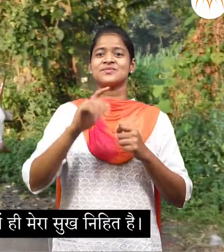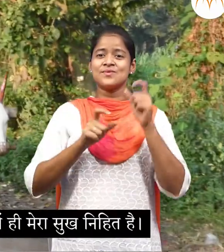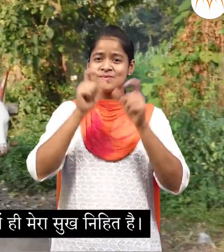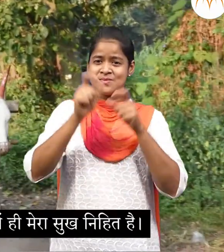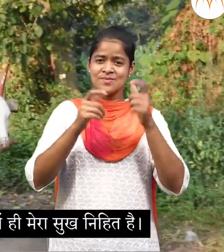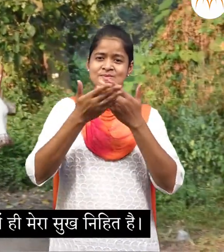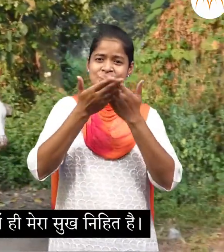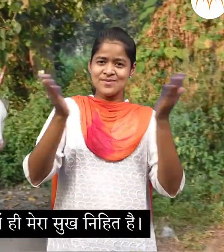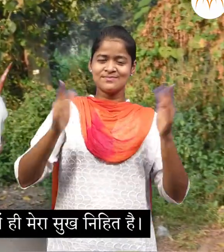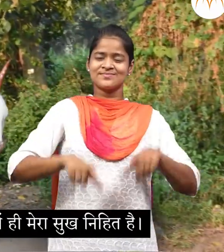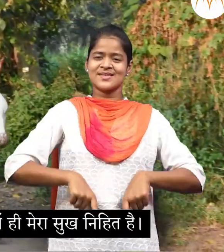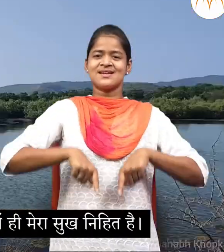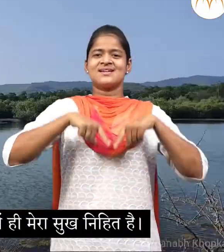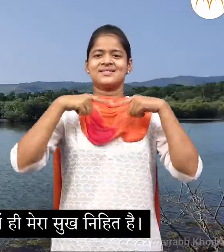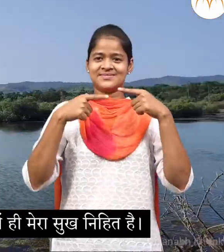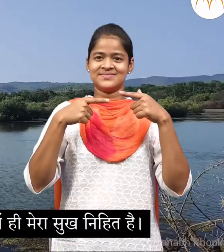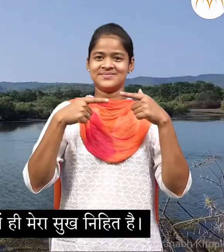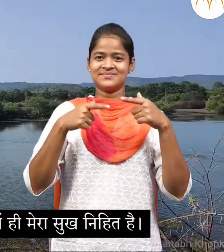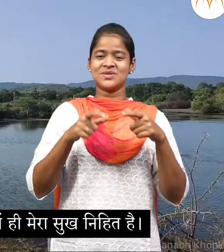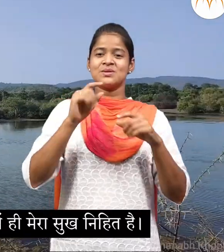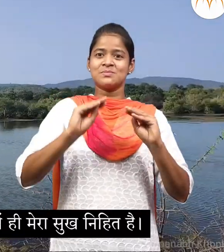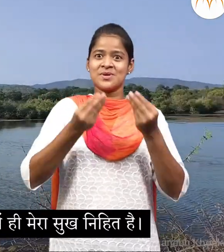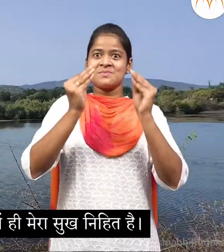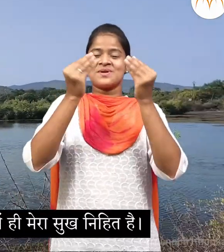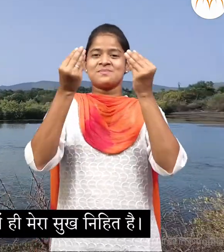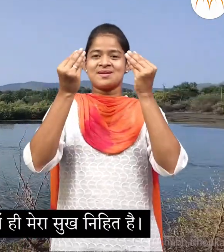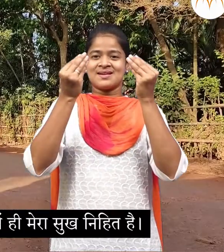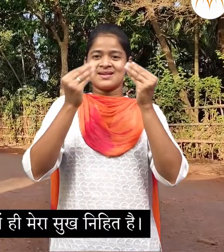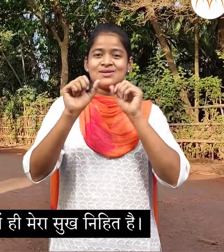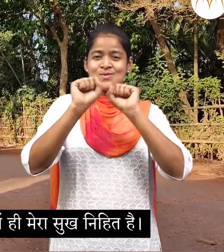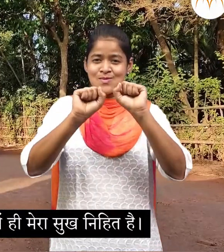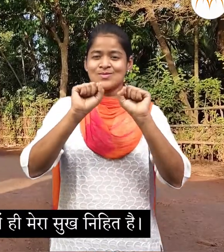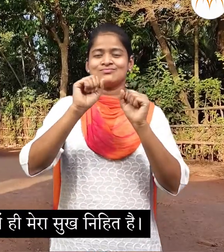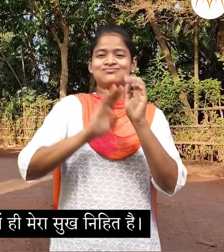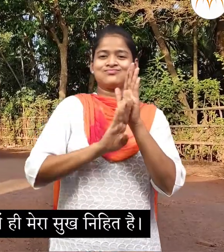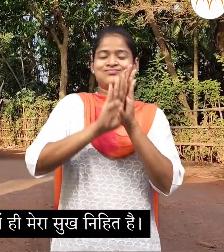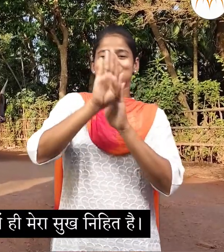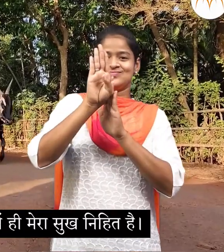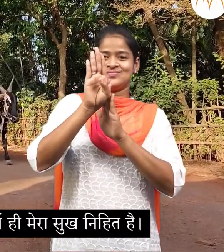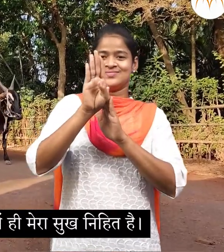उनकी भलाई और समृद्धि में ही मेरा सुख निहित है।